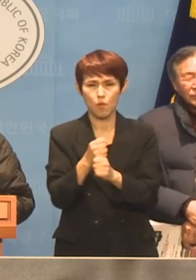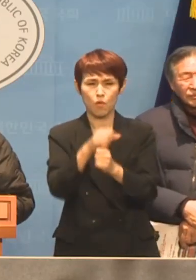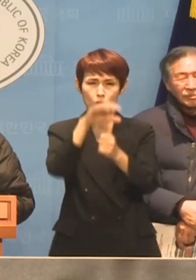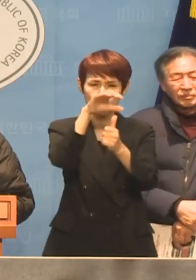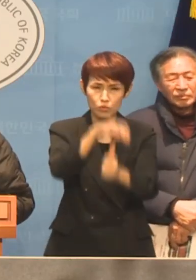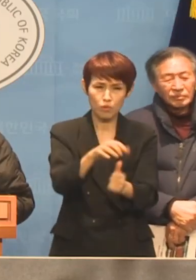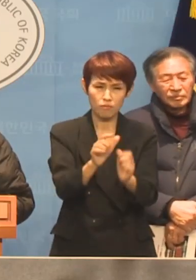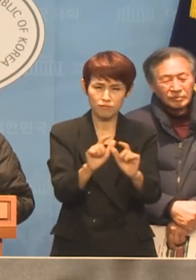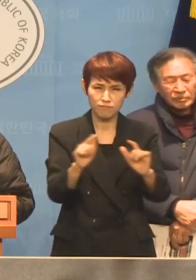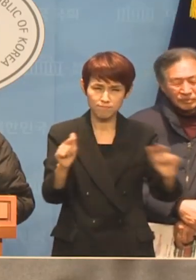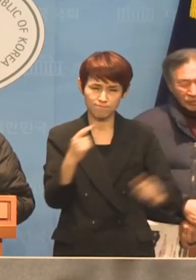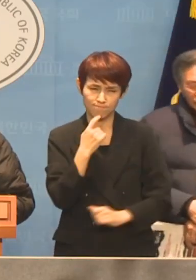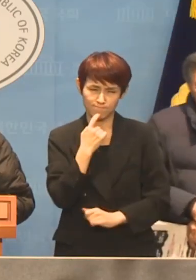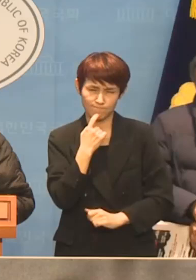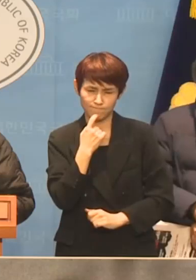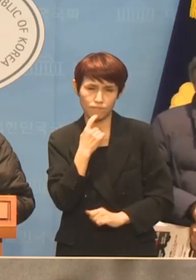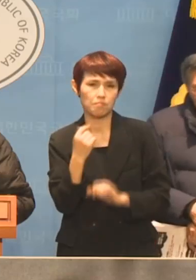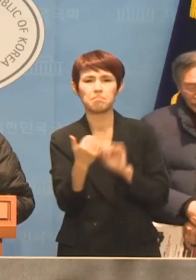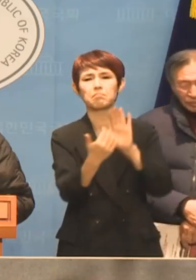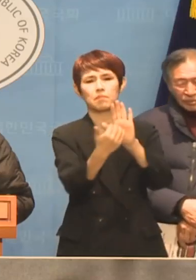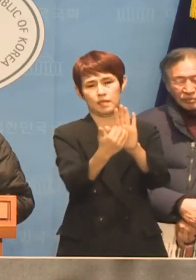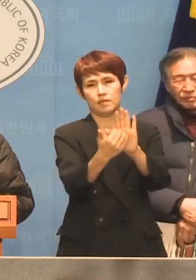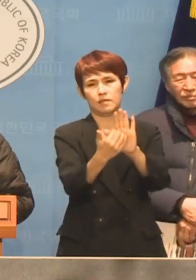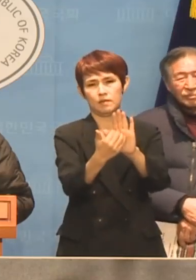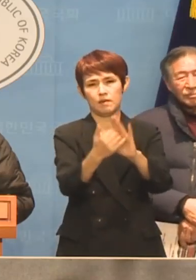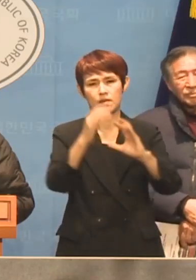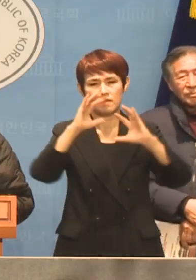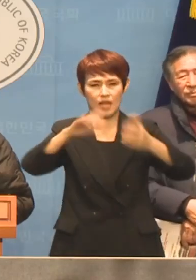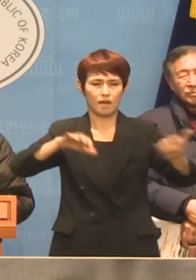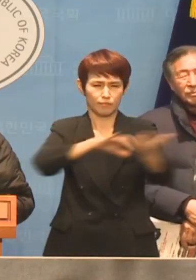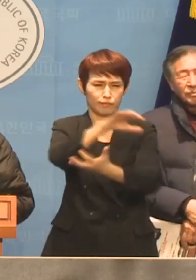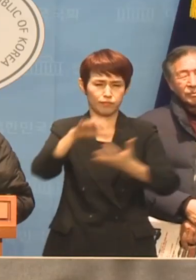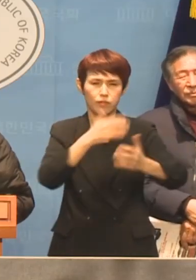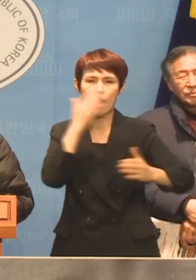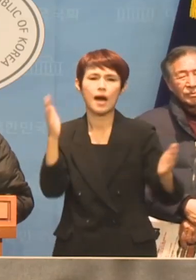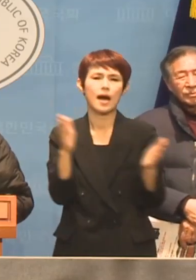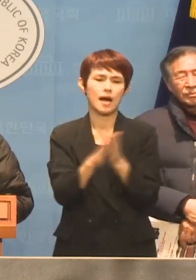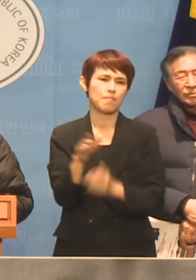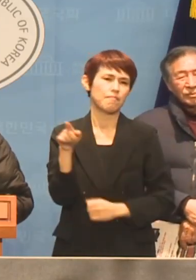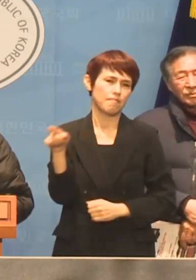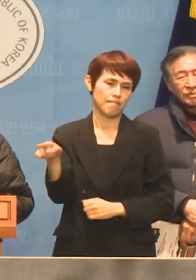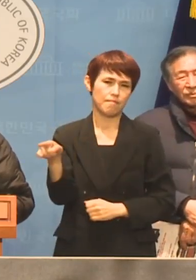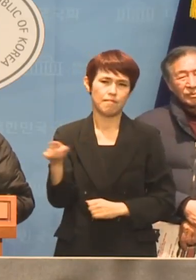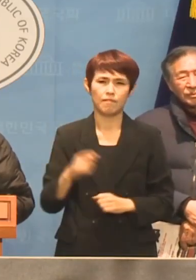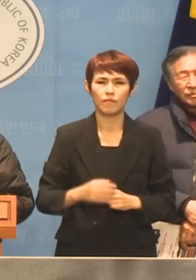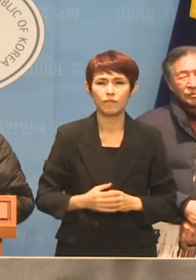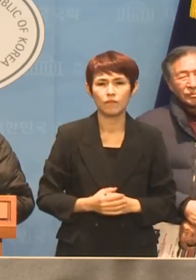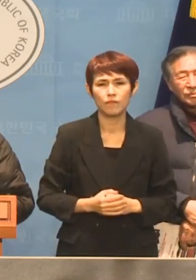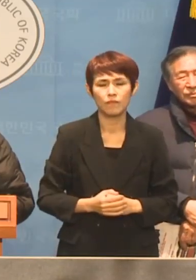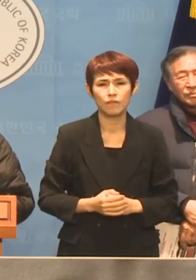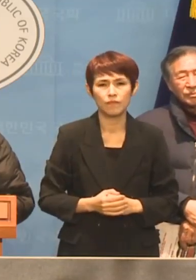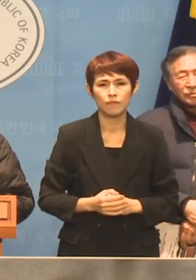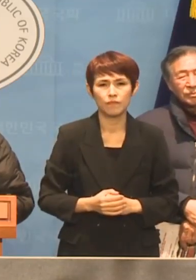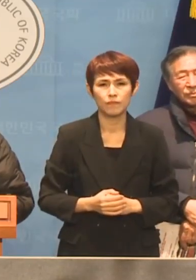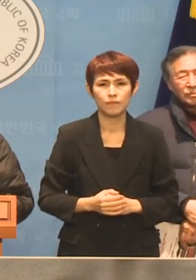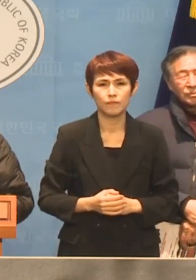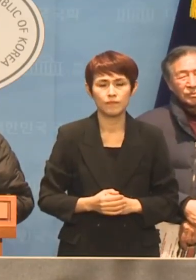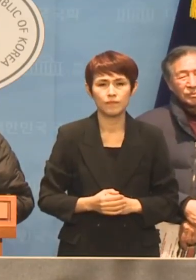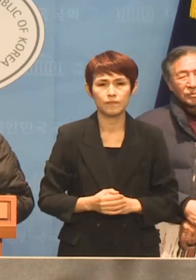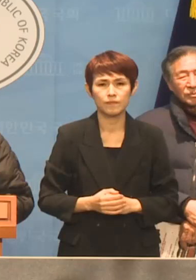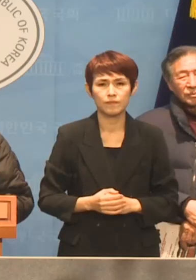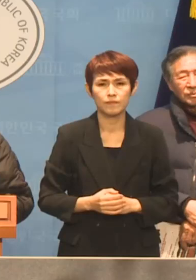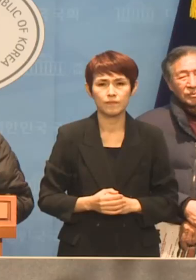등을 집요하게 가로막으며 내란 공범으로서 최선을 다해왔다.